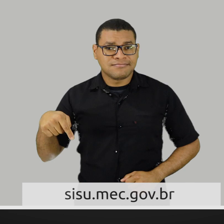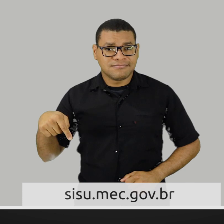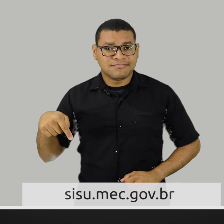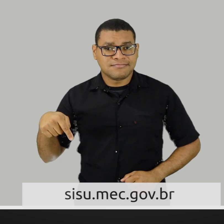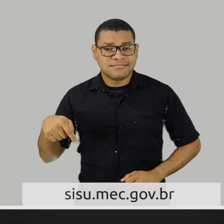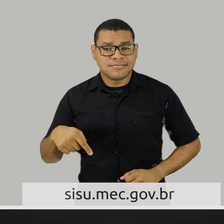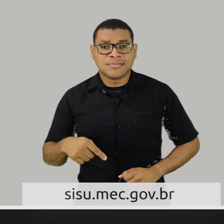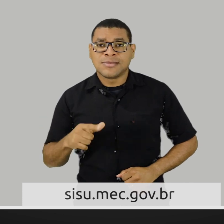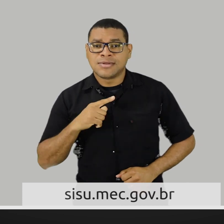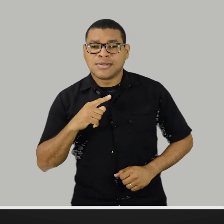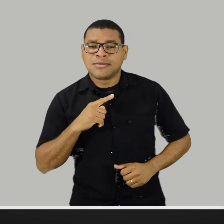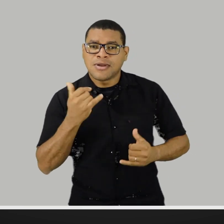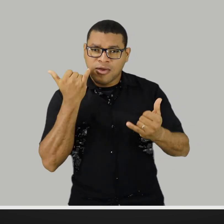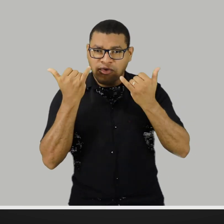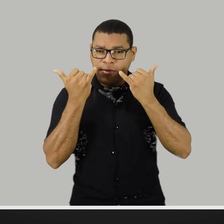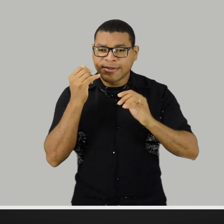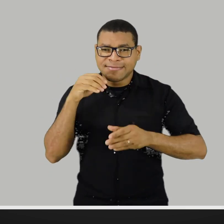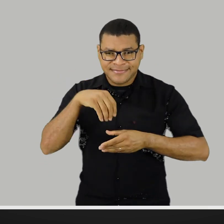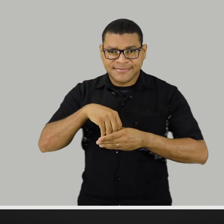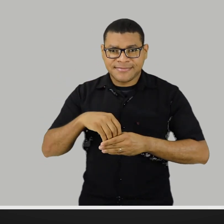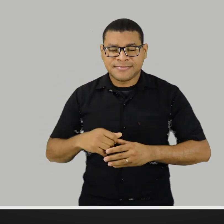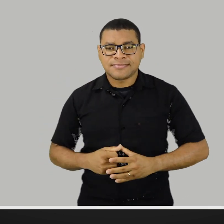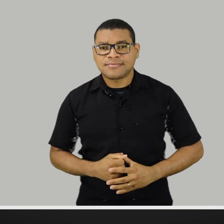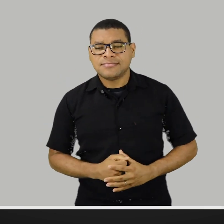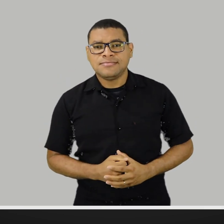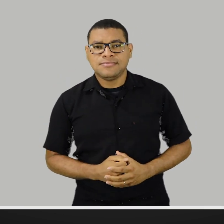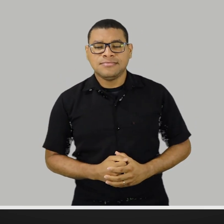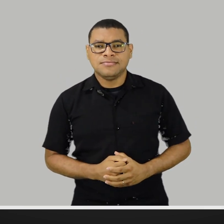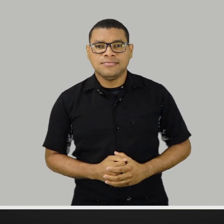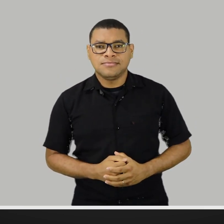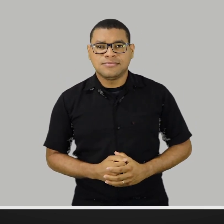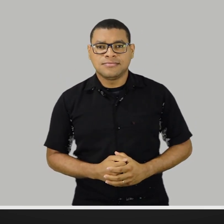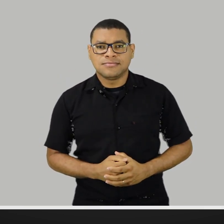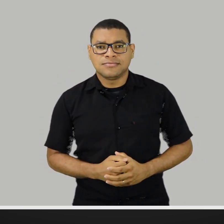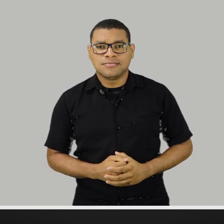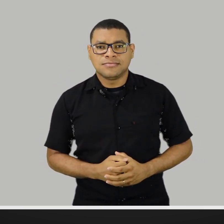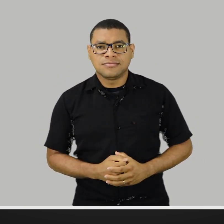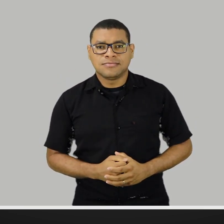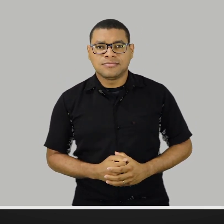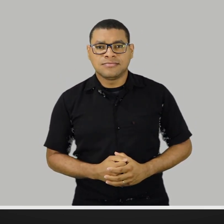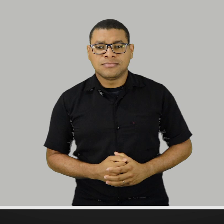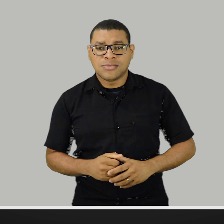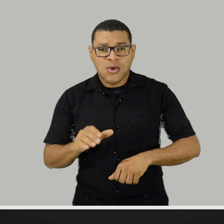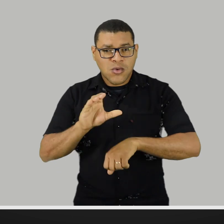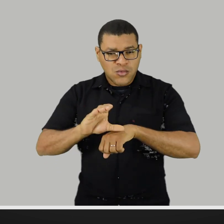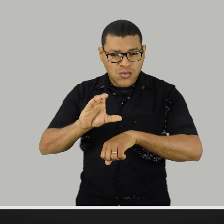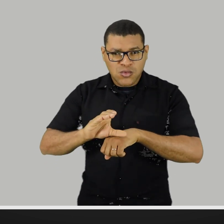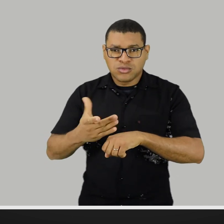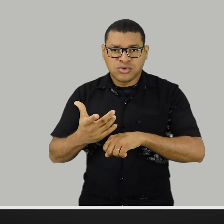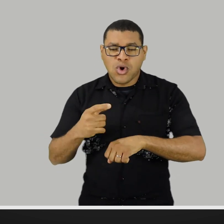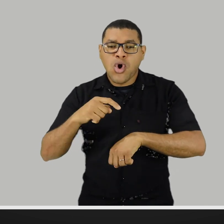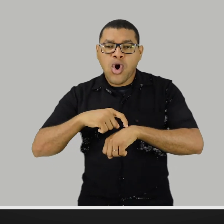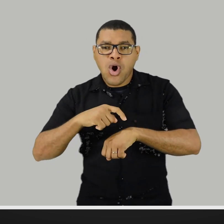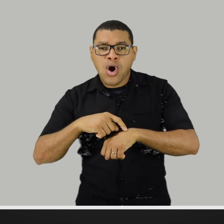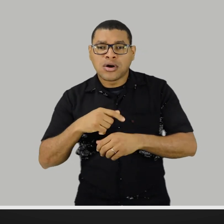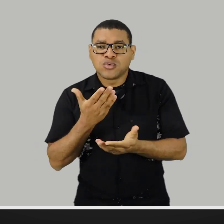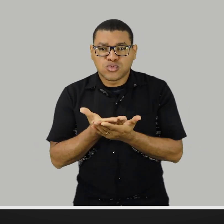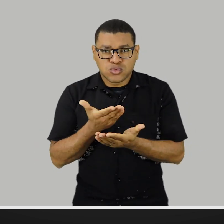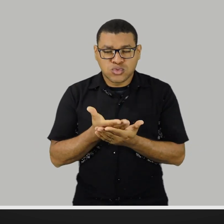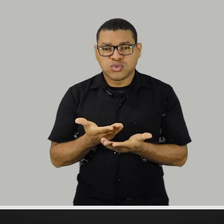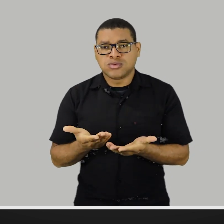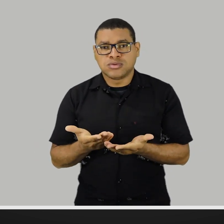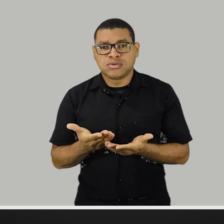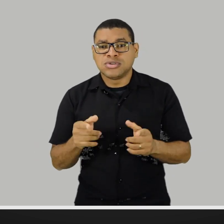sisu.mec.gov. e contendo as seguintes informações 2.1 os cursos e turnos